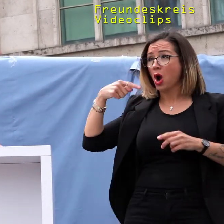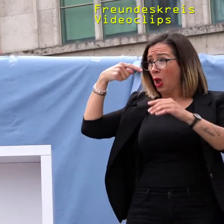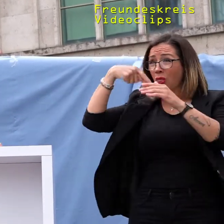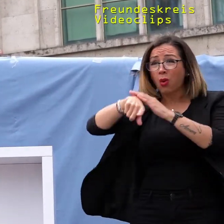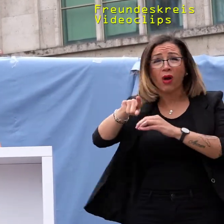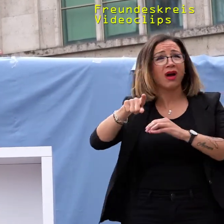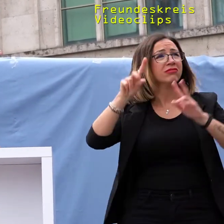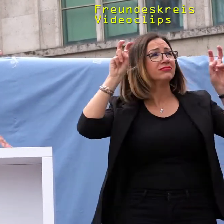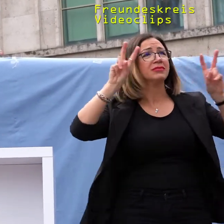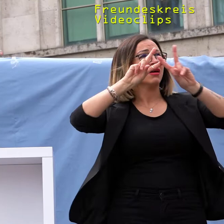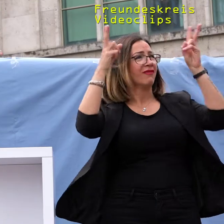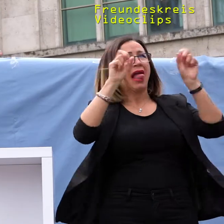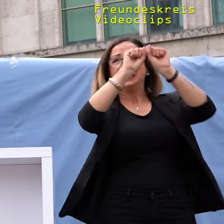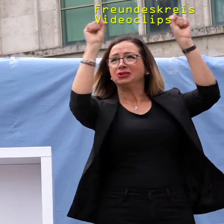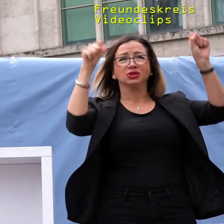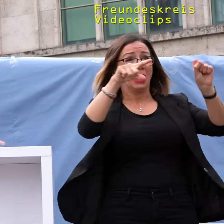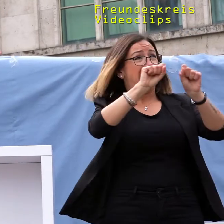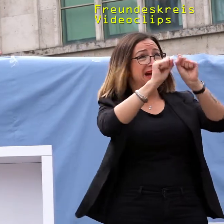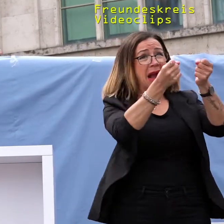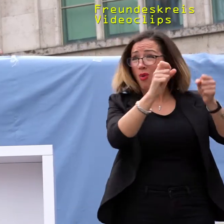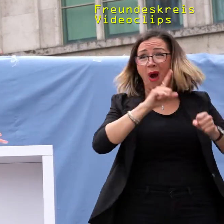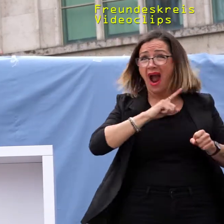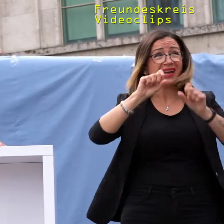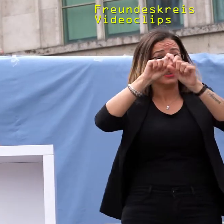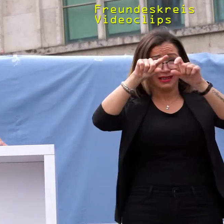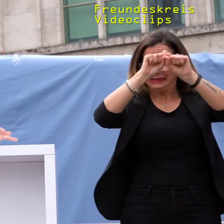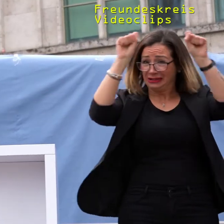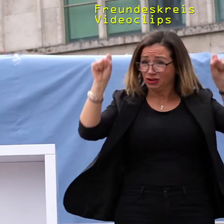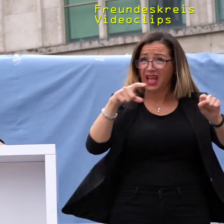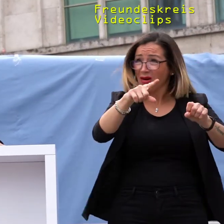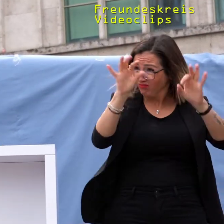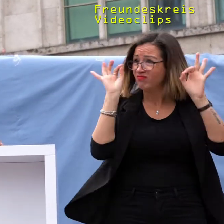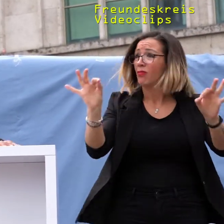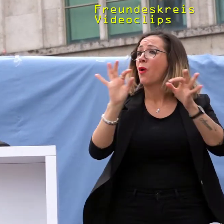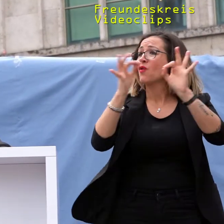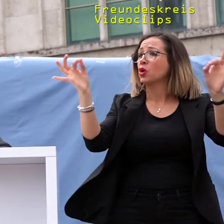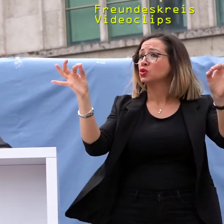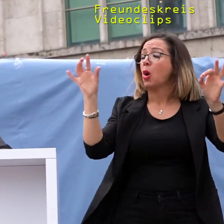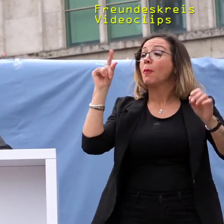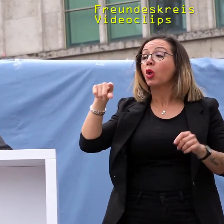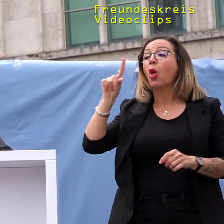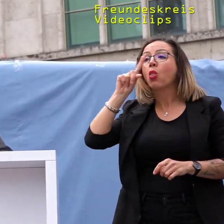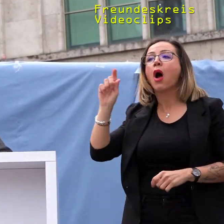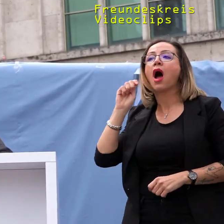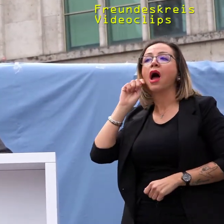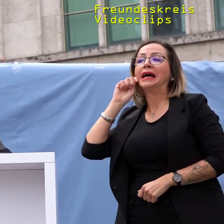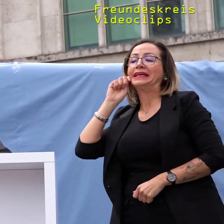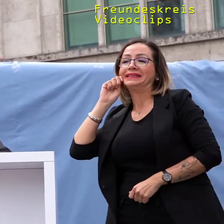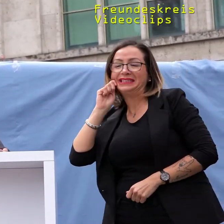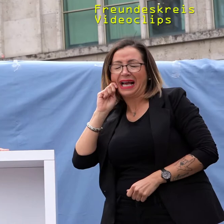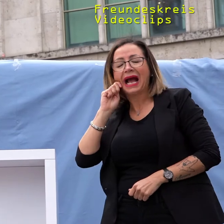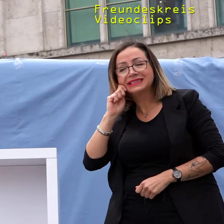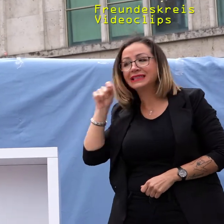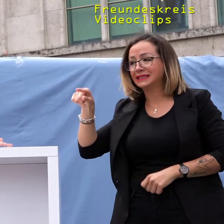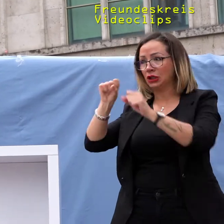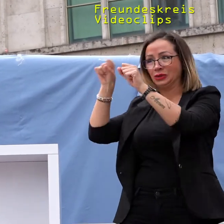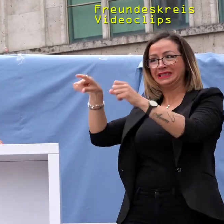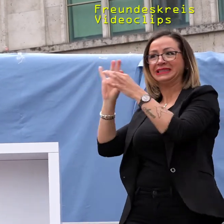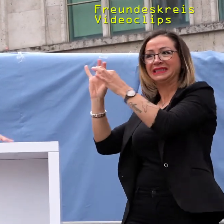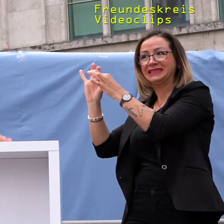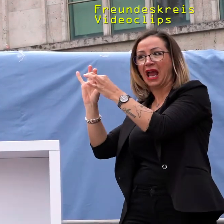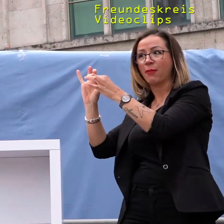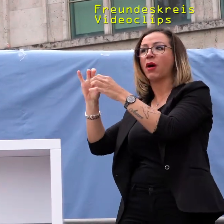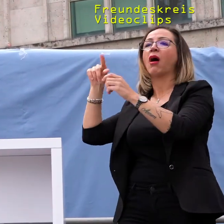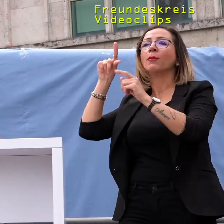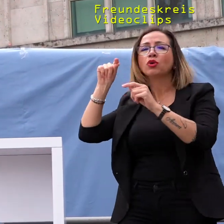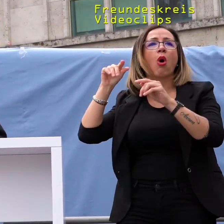gut funktionierenden Systems sind. Ein globales, rassistisches System, das auf der Ausbeutung schwarzer Menschen basiert. Und das auf